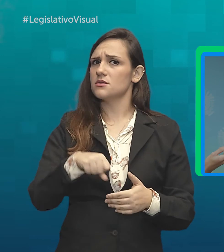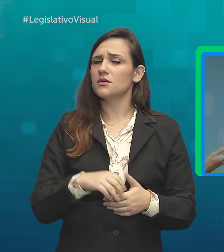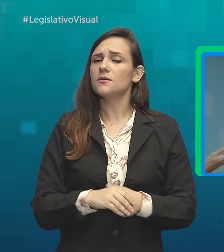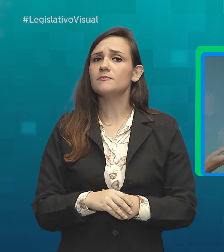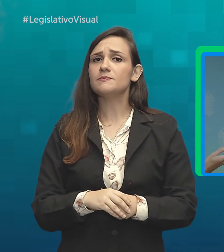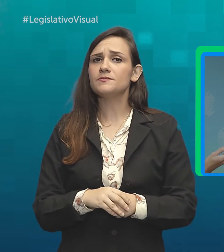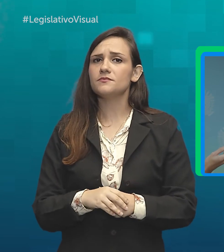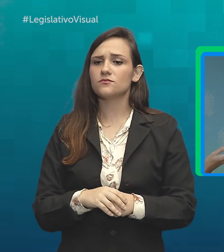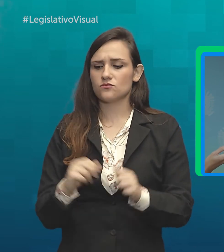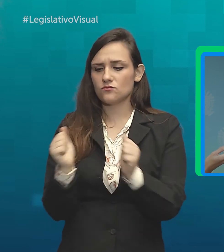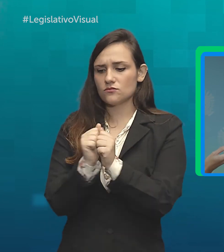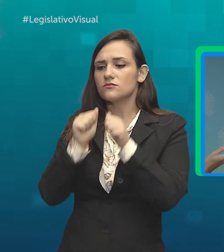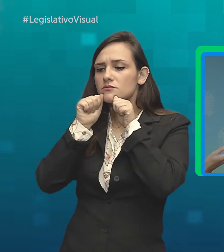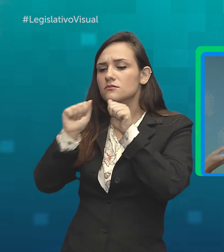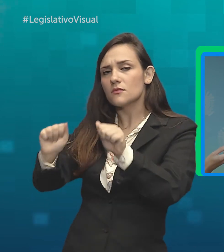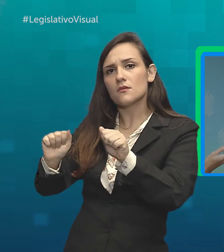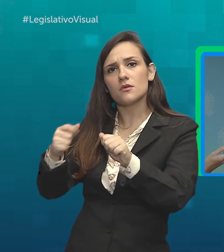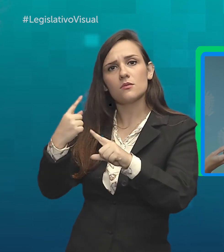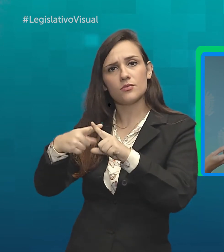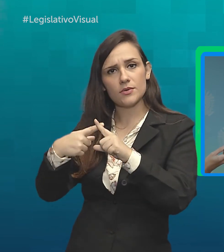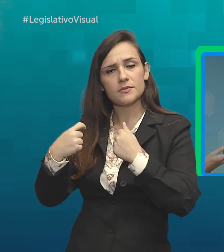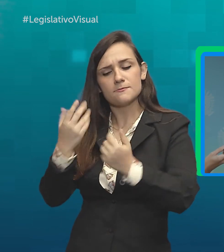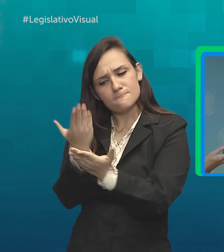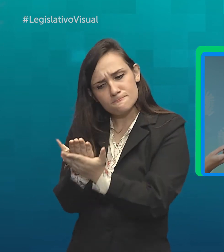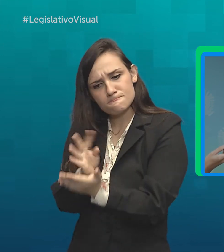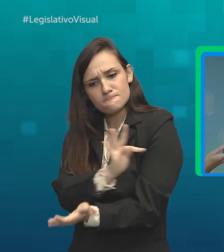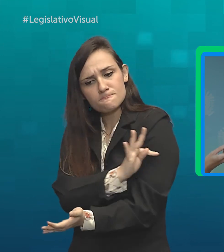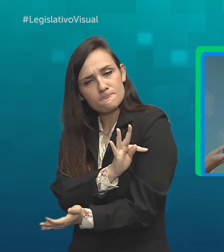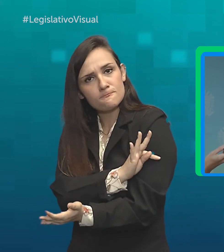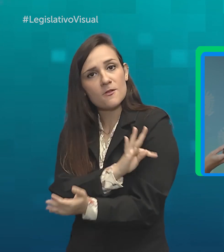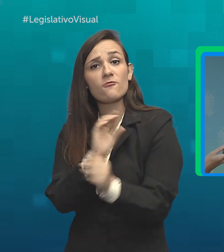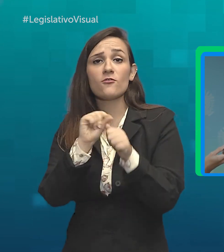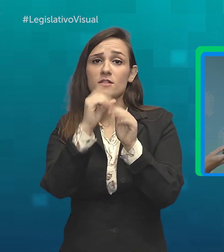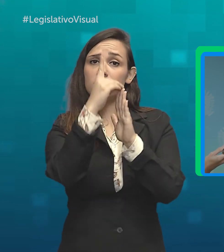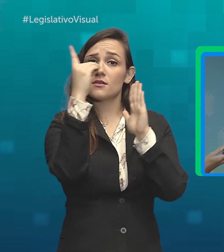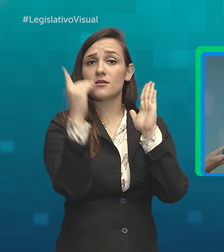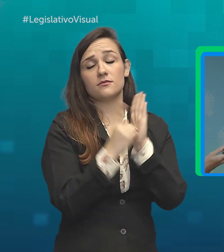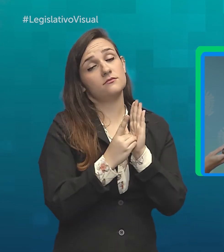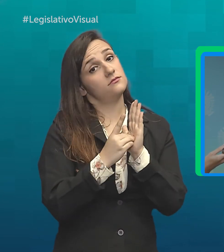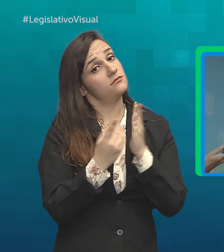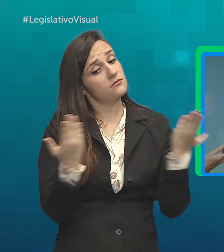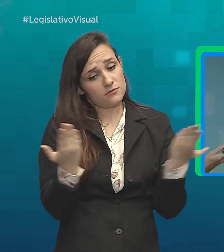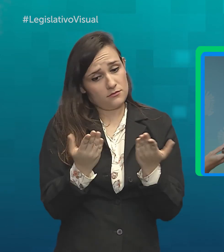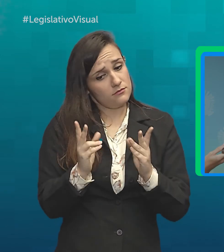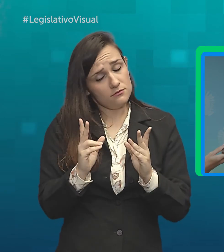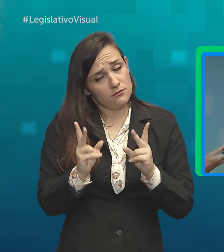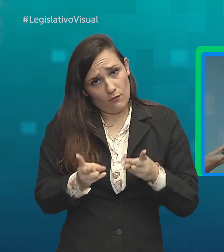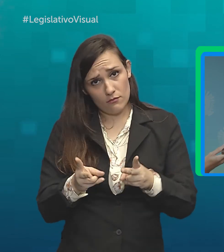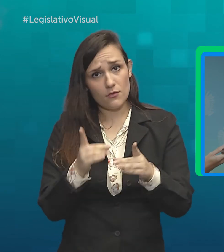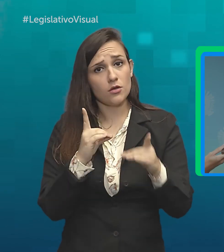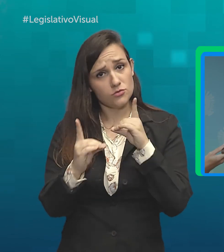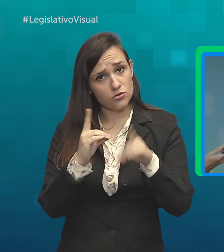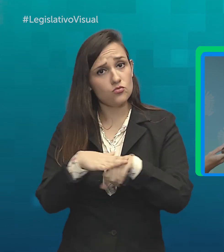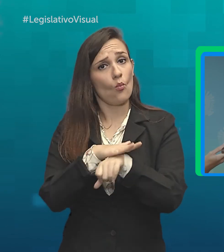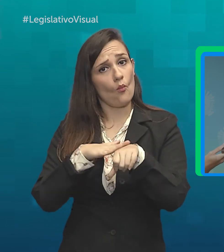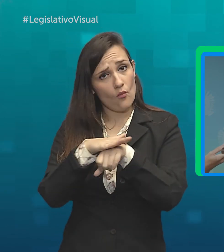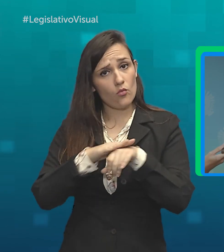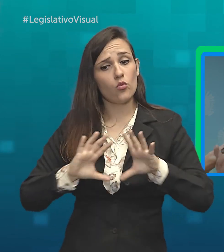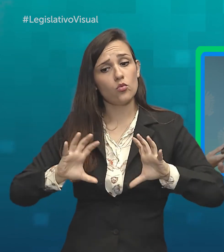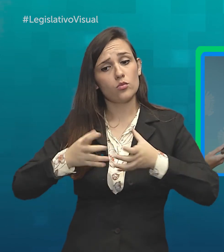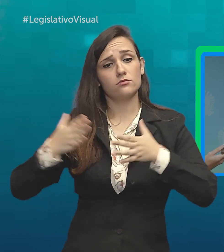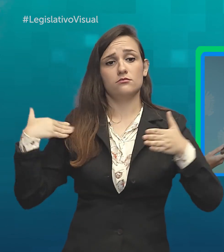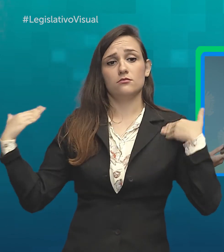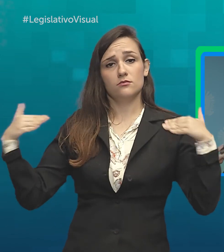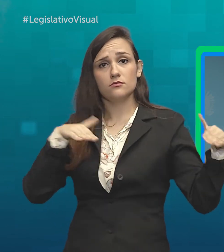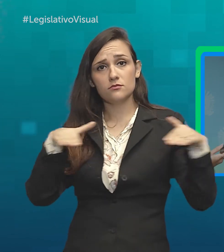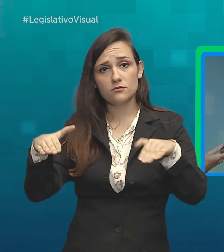de assessoria, a parte técnica da pesca, faz o decreto e agora nós vamos continuar dialogando com todo o